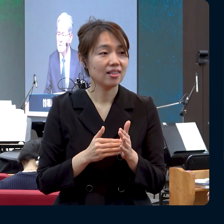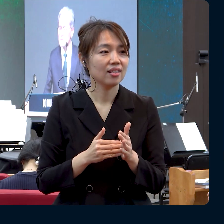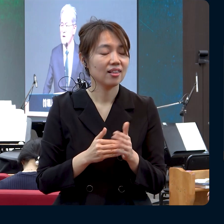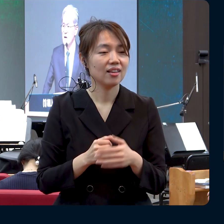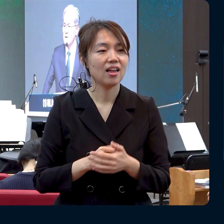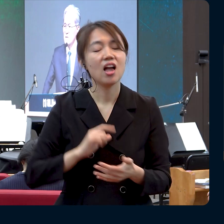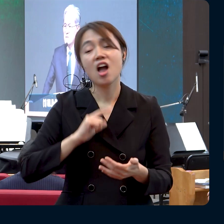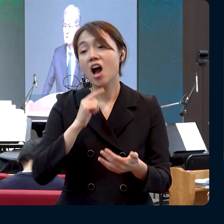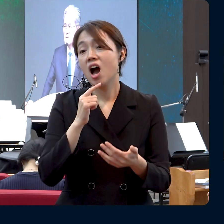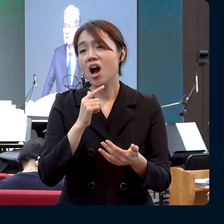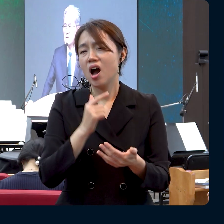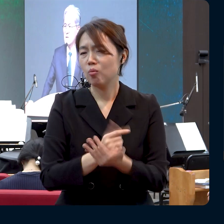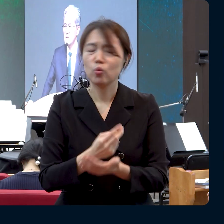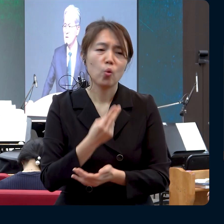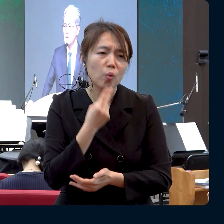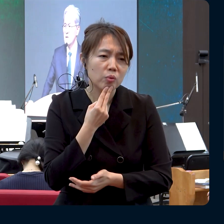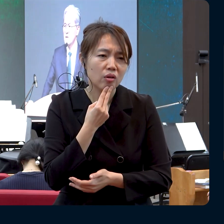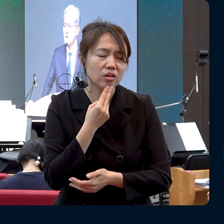예배가 아닙니다.